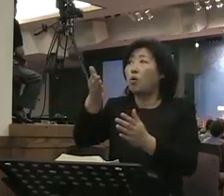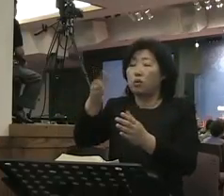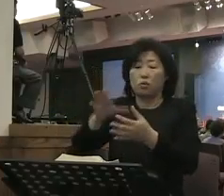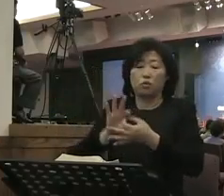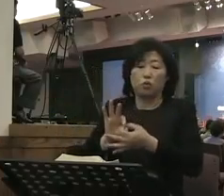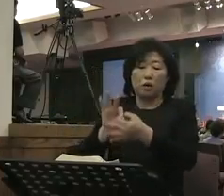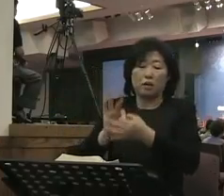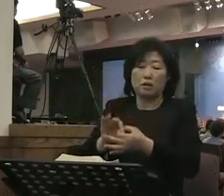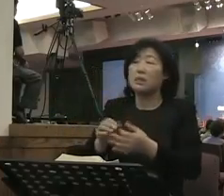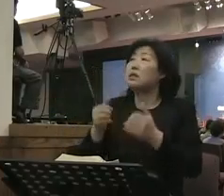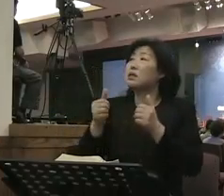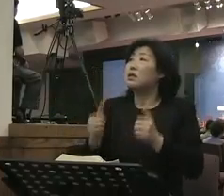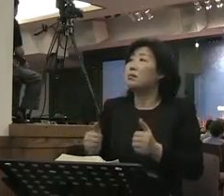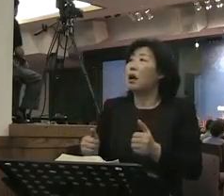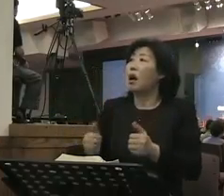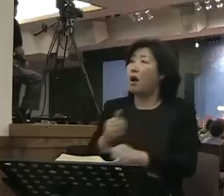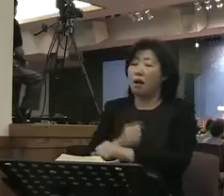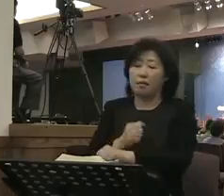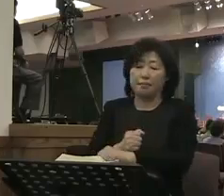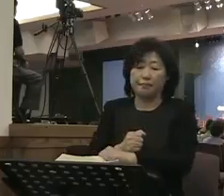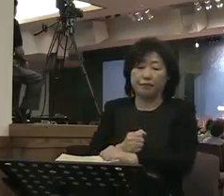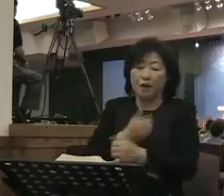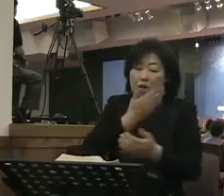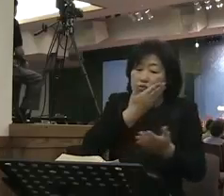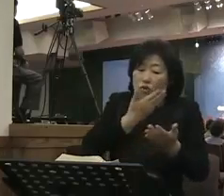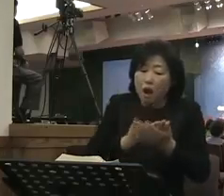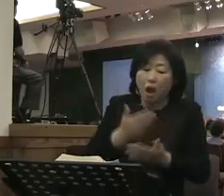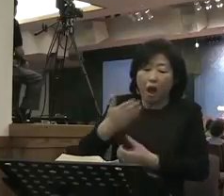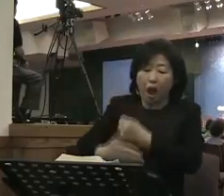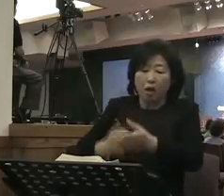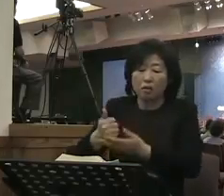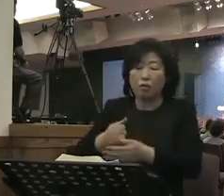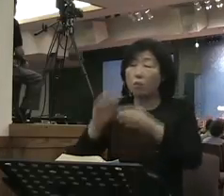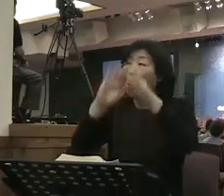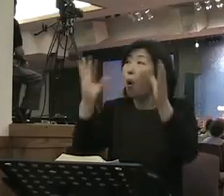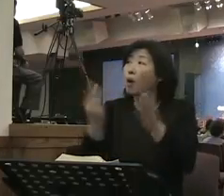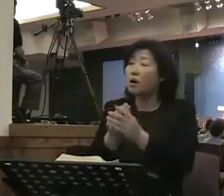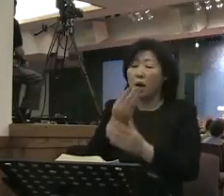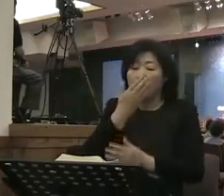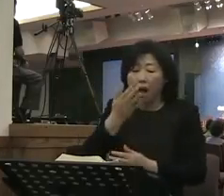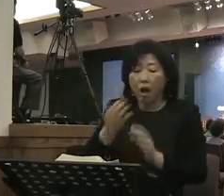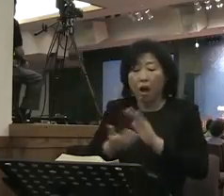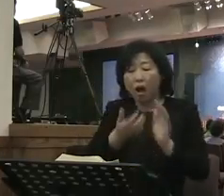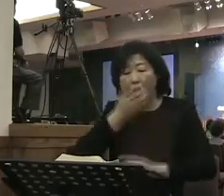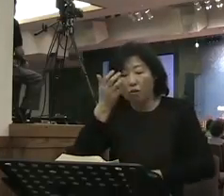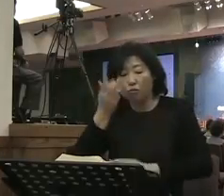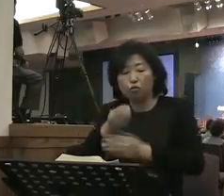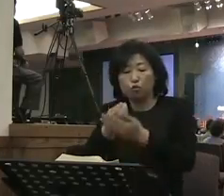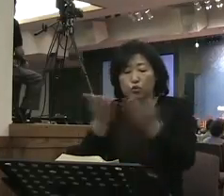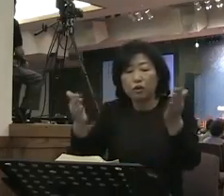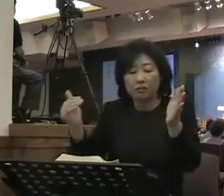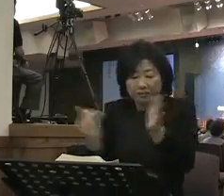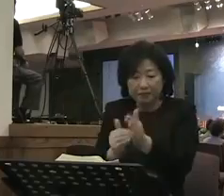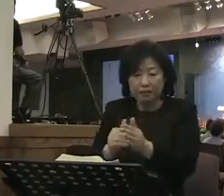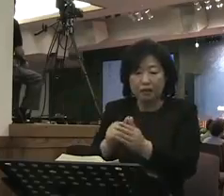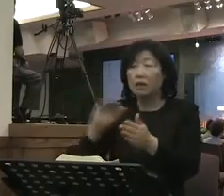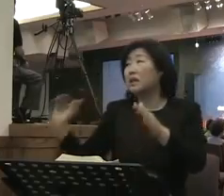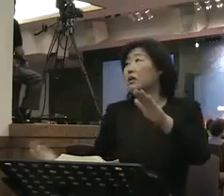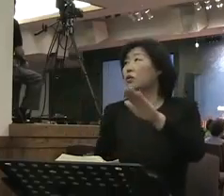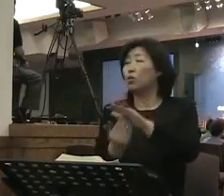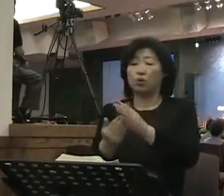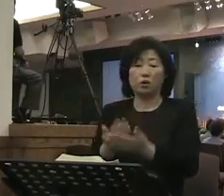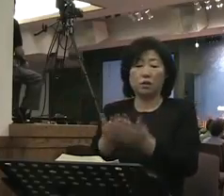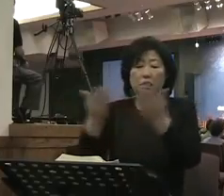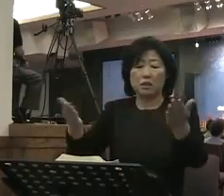심판하십니다. 중요한 것은 하나님께서 모든 가능성과 꿈을 주셨는데 그 꿈을 이루어드리지